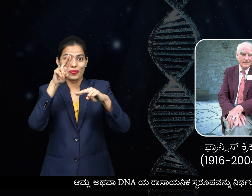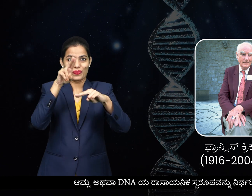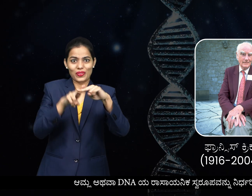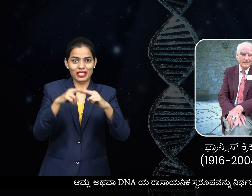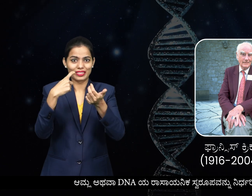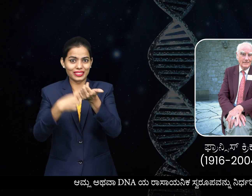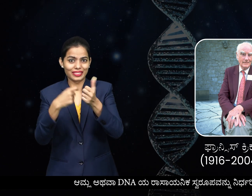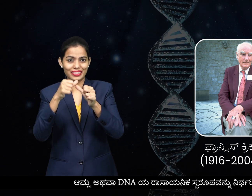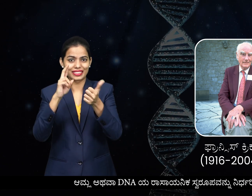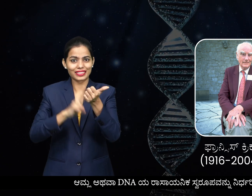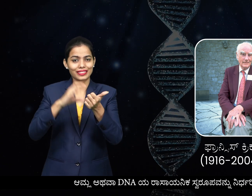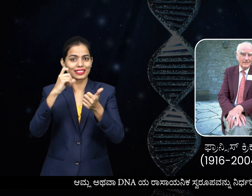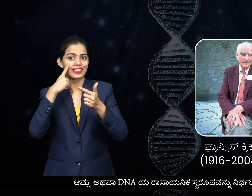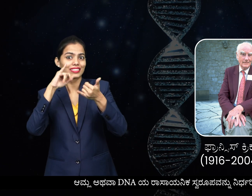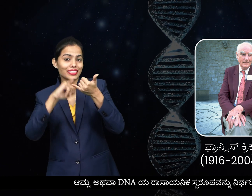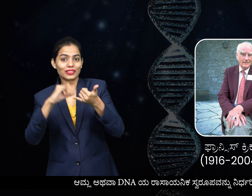ಸ್ವರೂಪವನ್ನ ನಿರ್ಧರಿಸಿದರು.